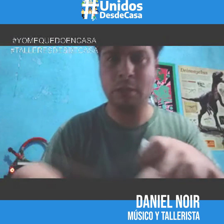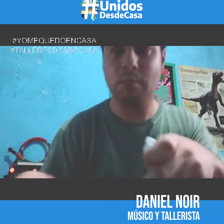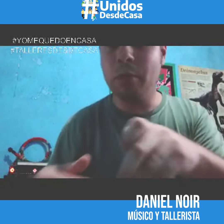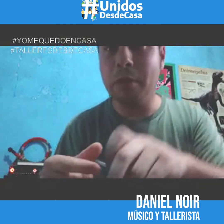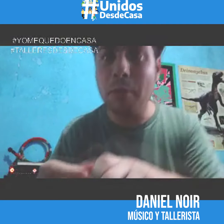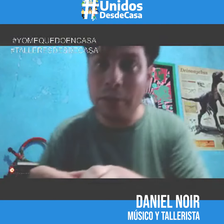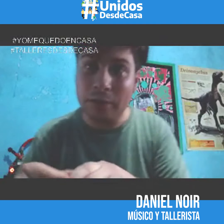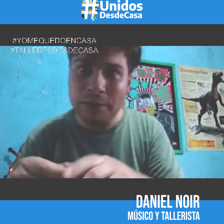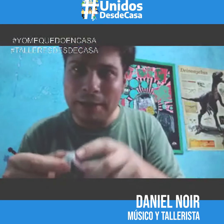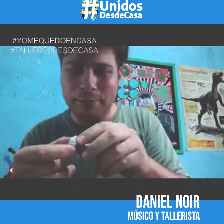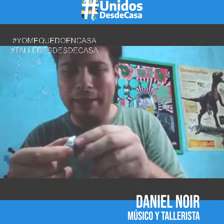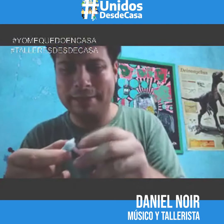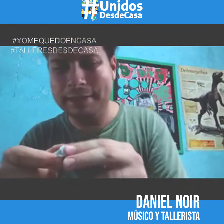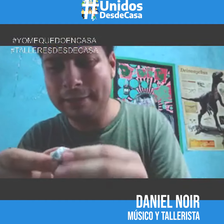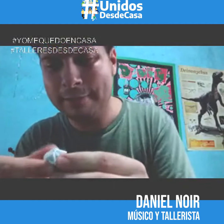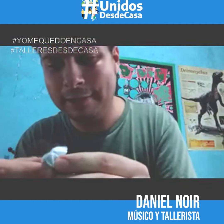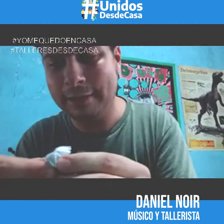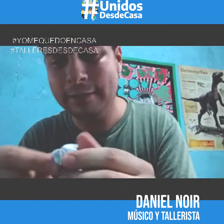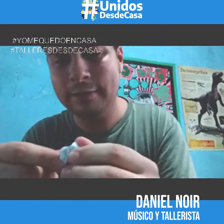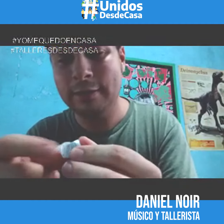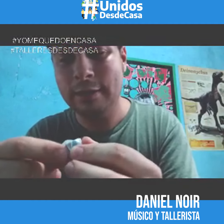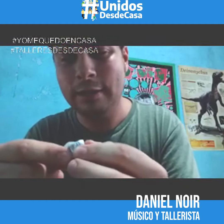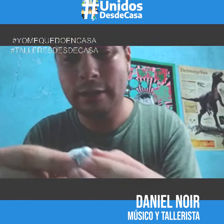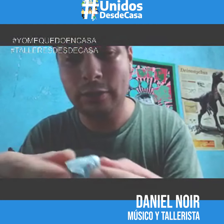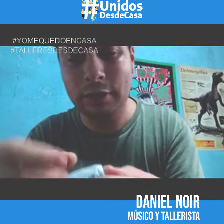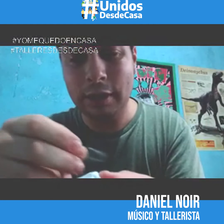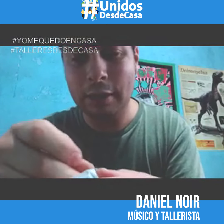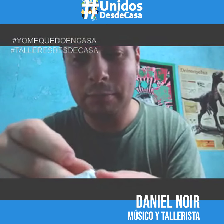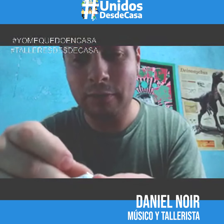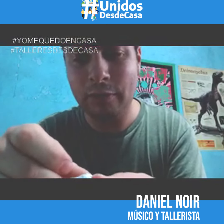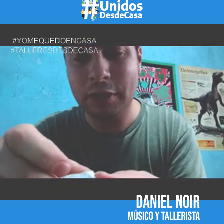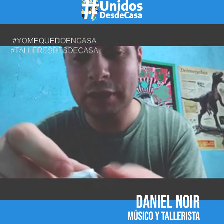muy bien, bueno, pondré la punta de la cinta ahí está nos tiene que quedar medio flojito